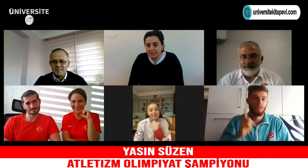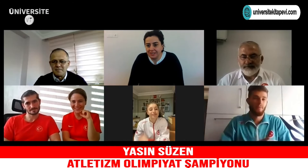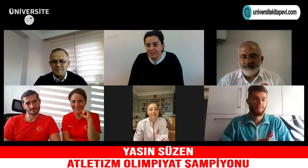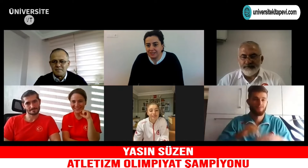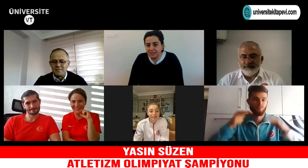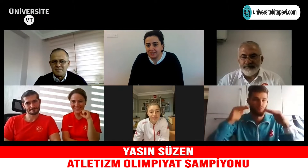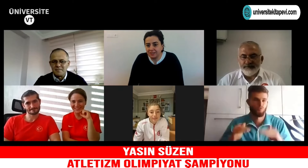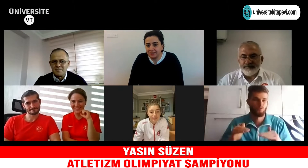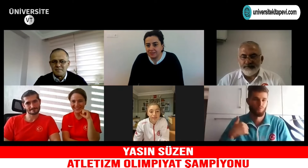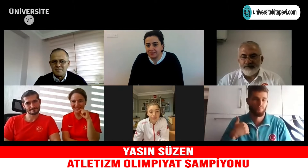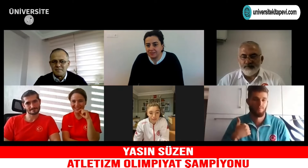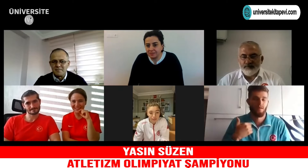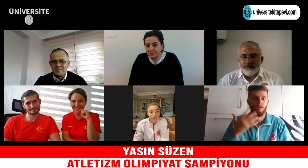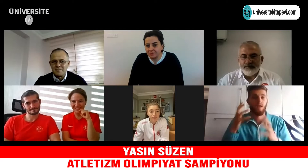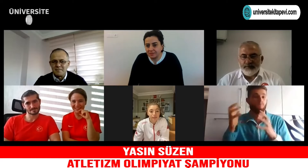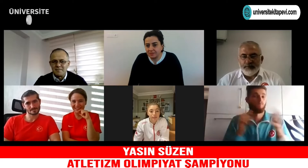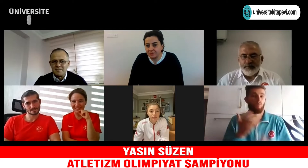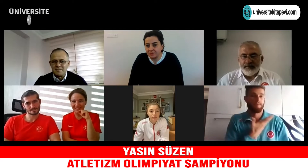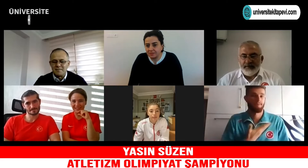Öncelikle ilk